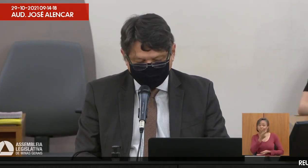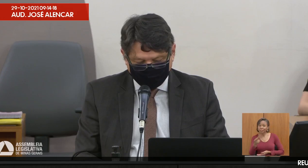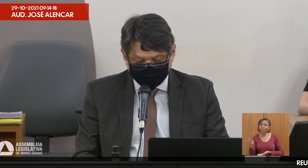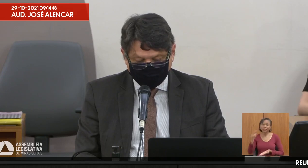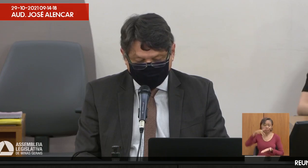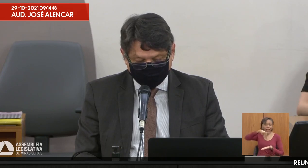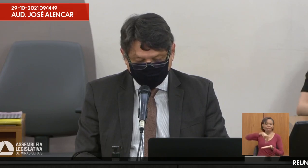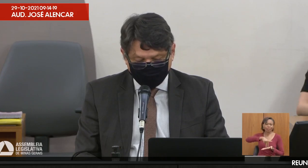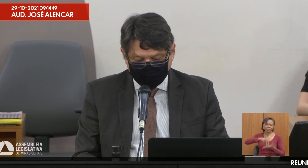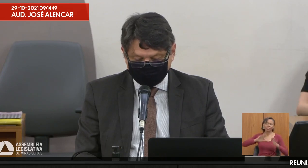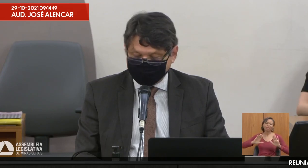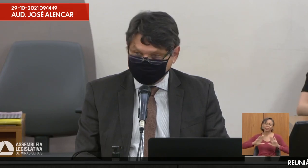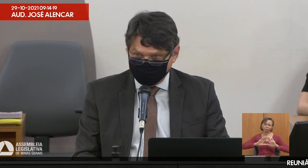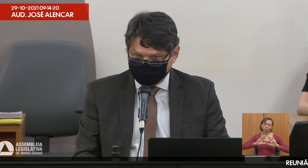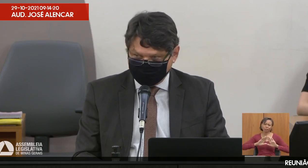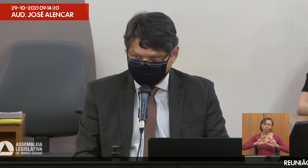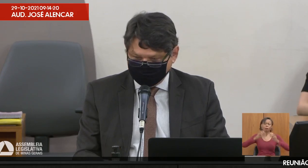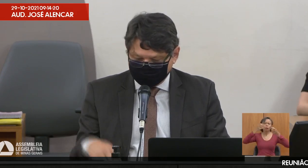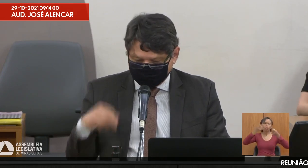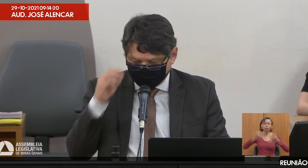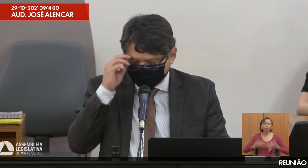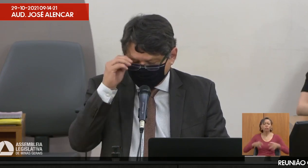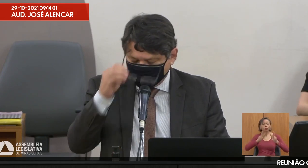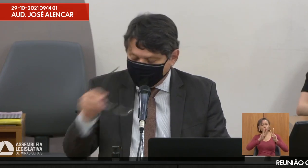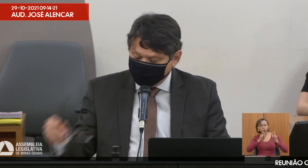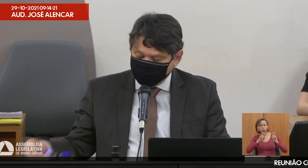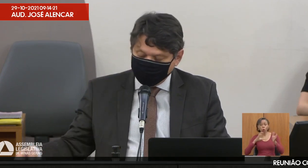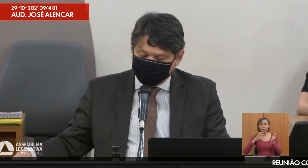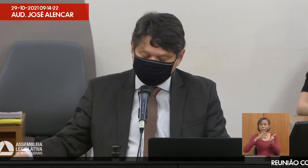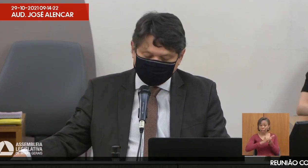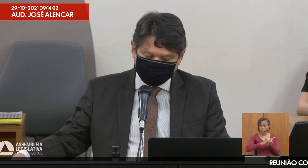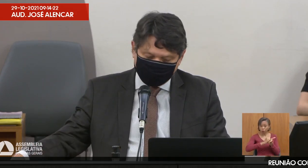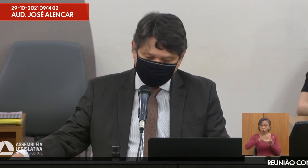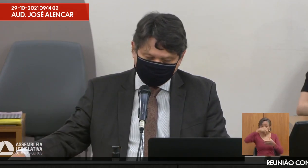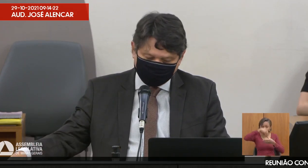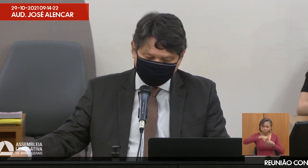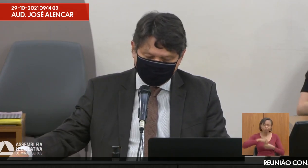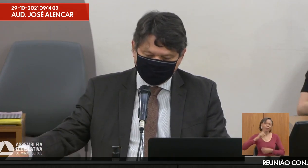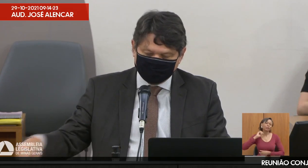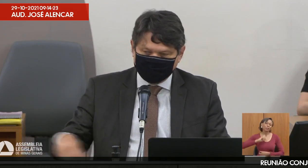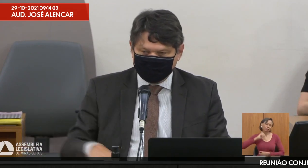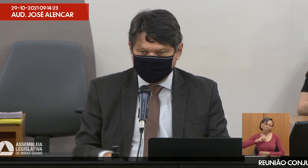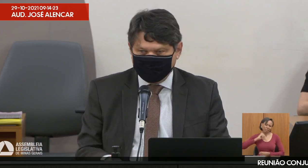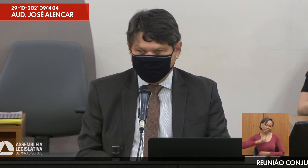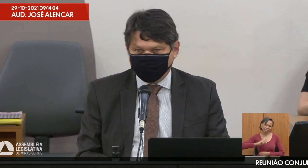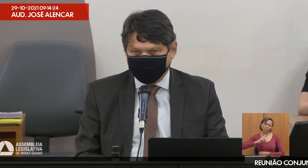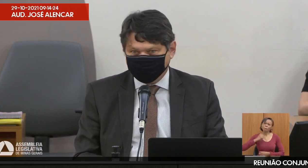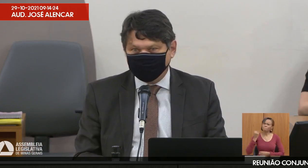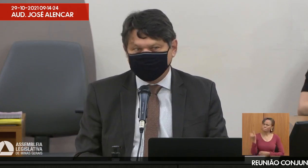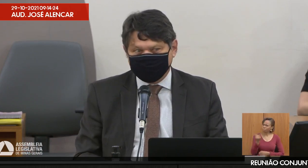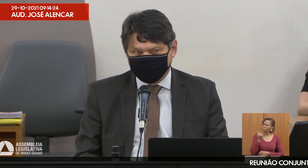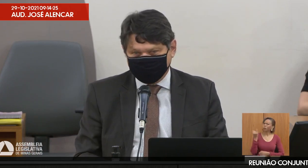para falar sobre o cadastro em Minas Gerais. É muito importante isso. Eu falo muito aqui,